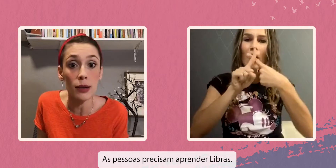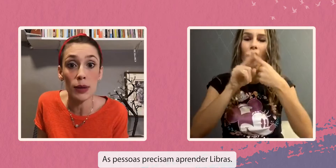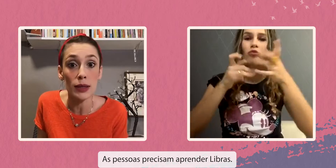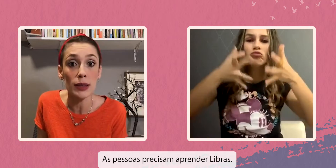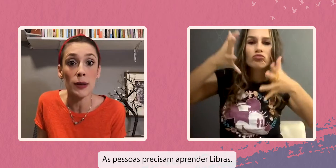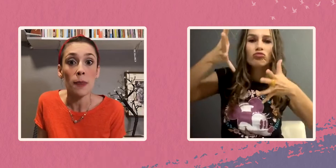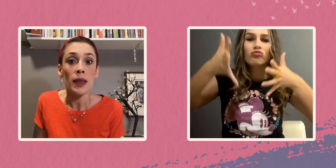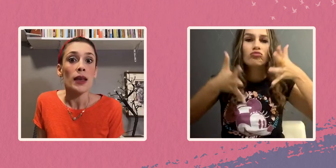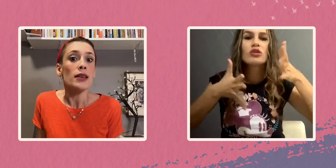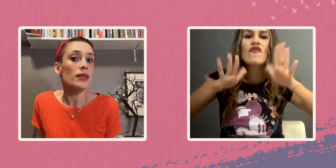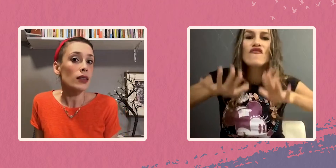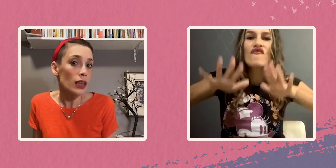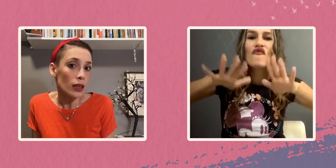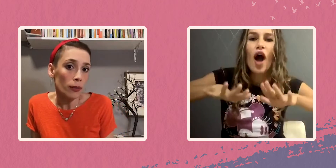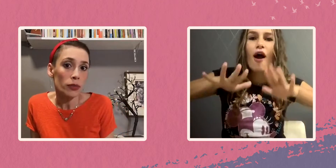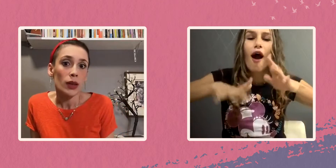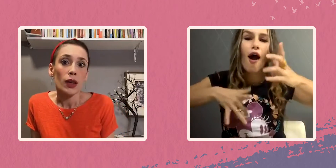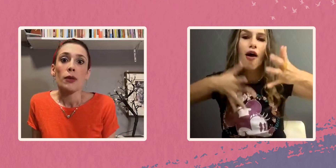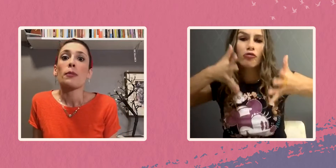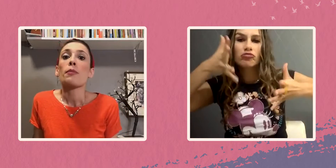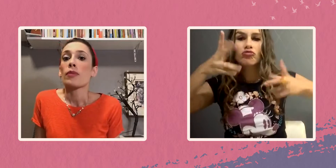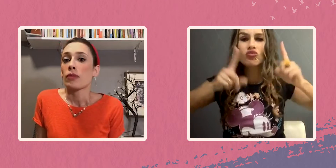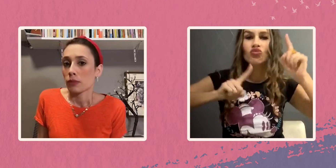aprender. Sim.